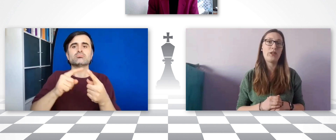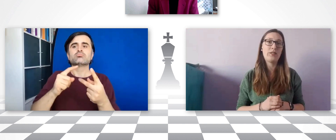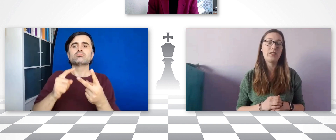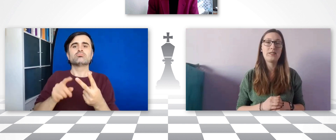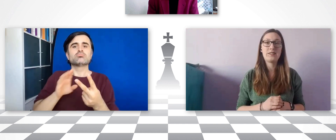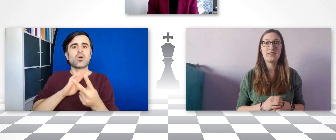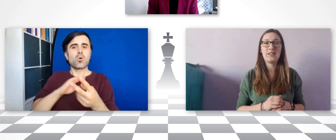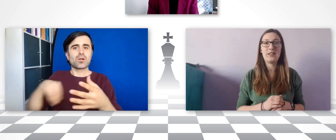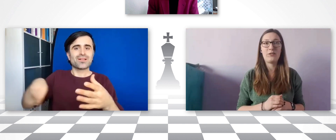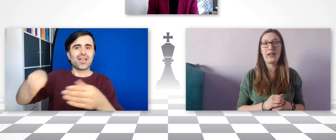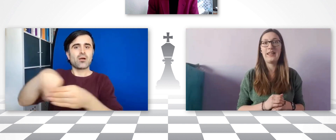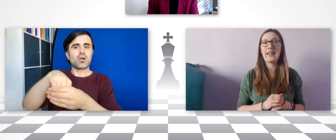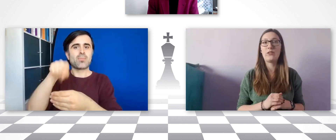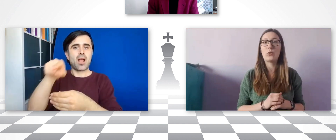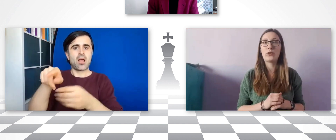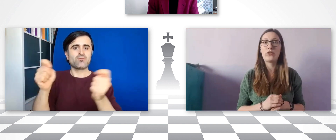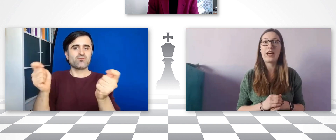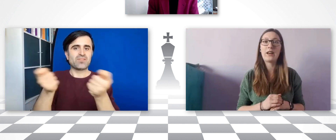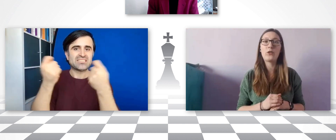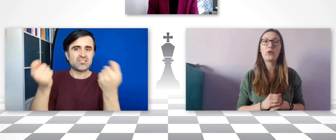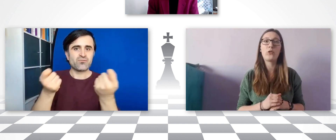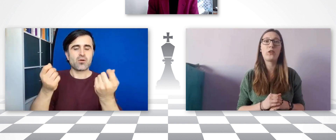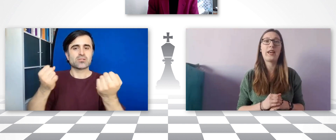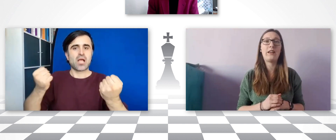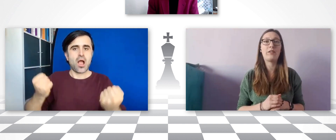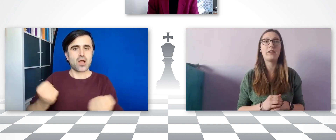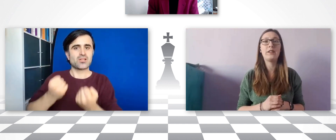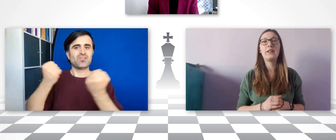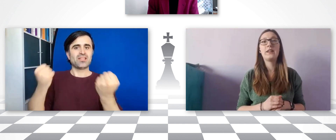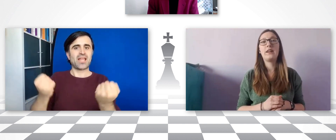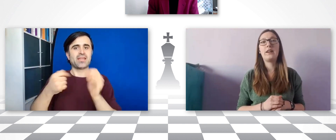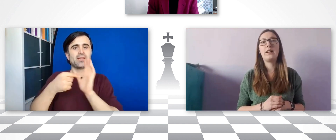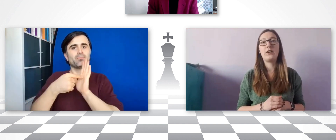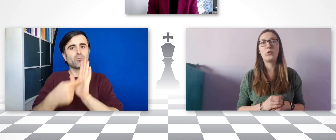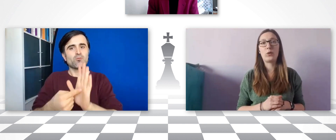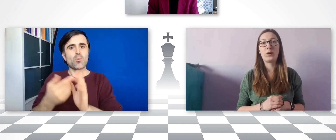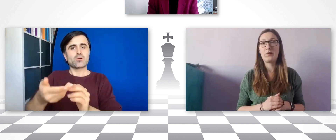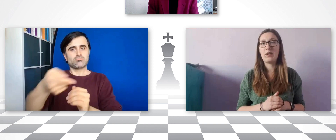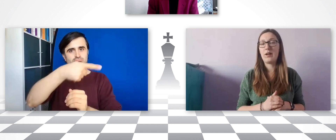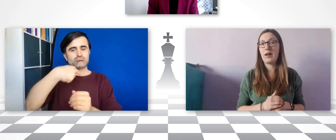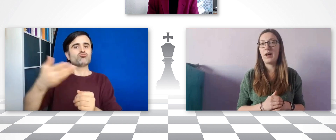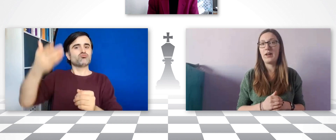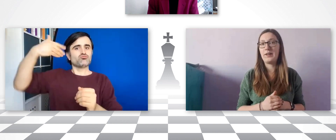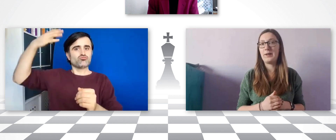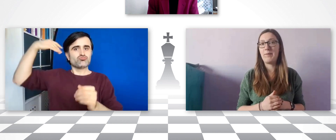onze vereniging door ze een schaakworkshop te geven, door